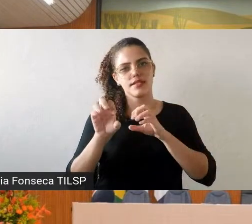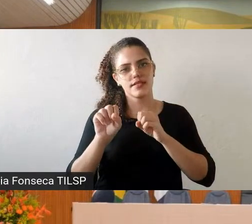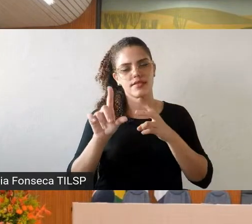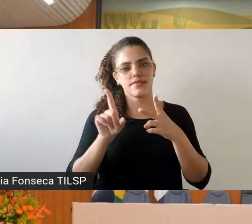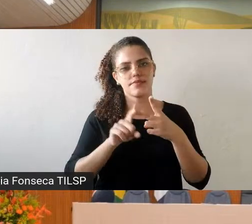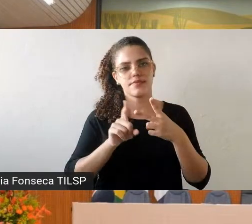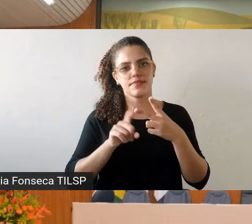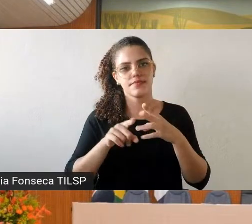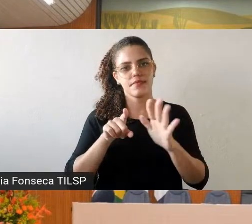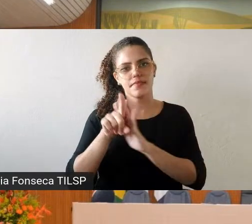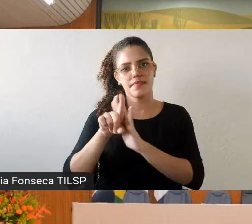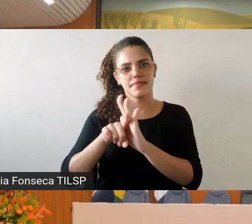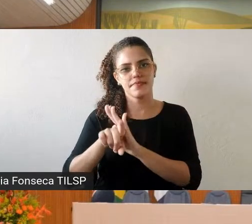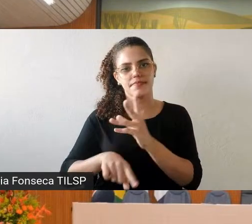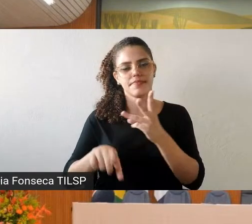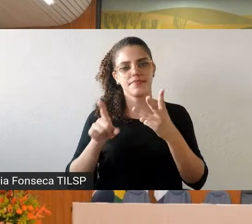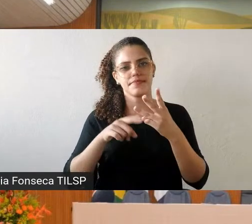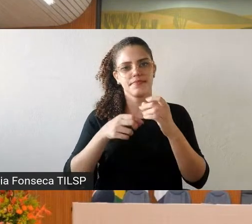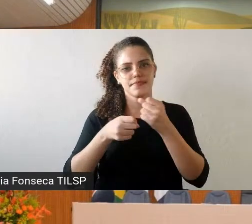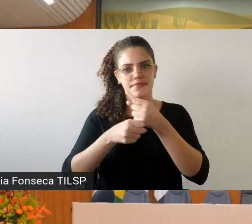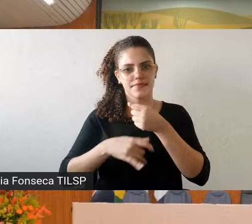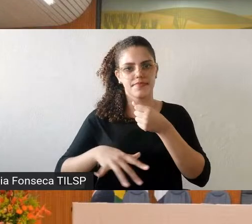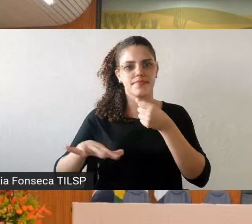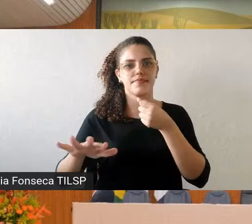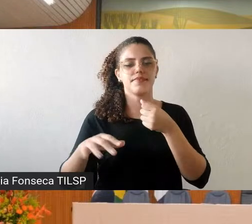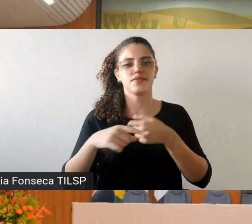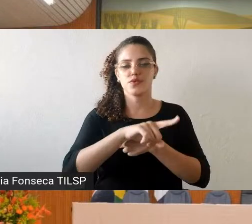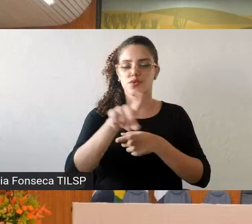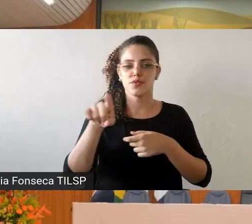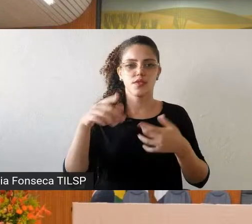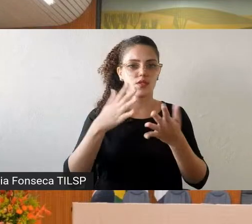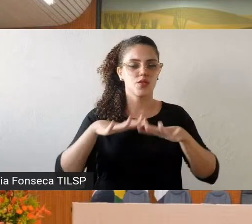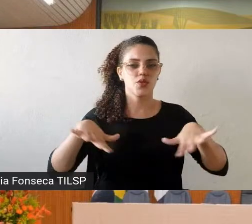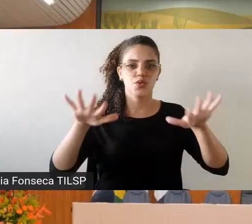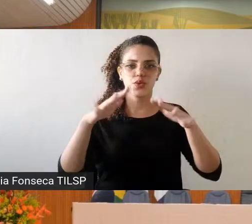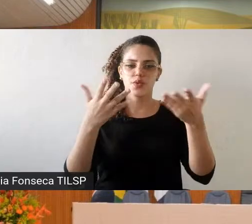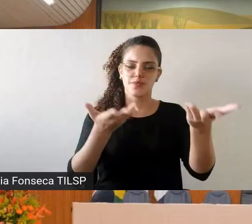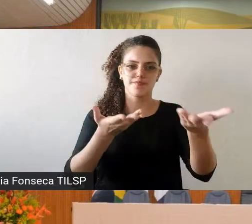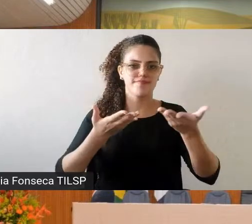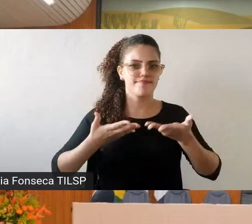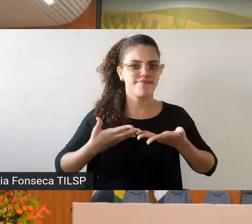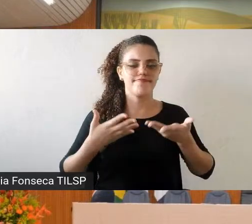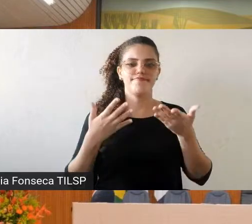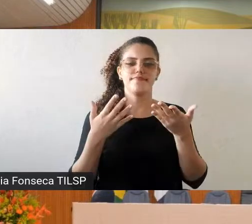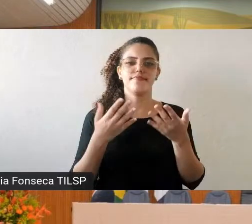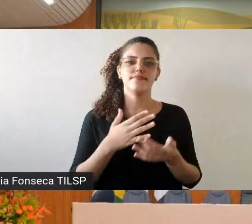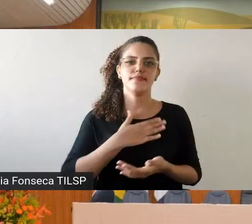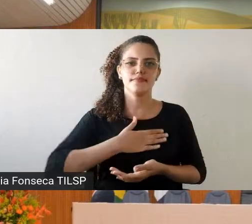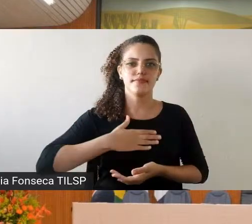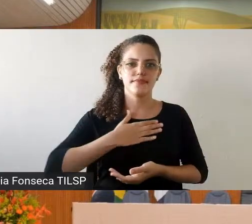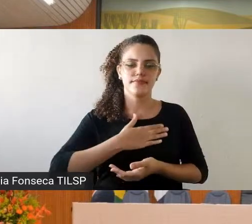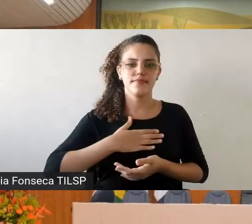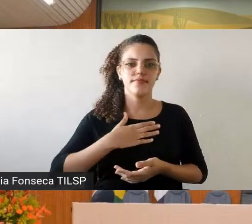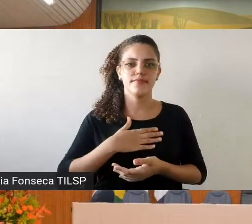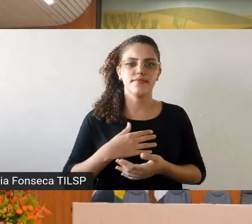todos bem-vindos. A universidade tem se refeito, tem se repensado nesse contexto de desafio